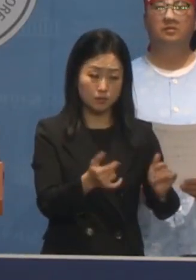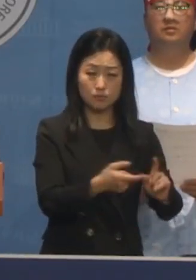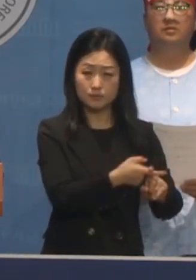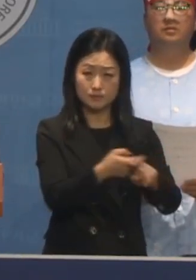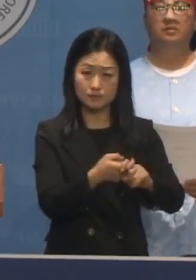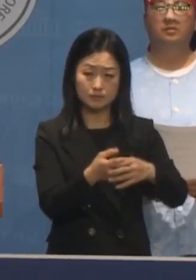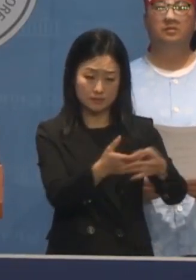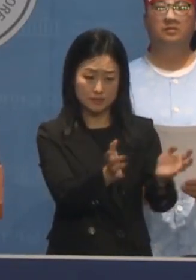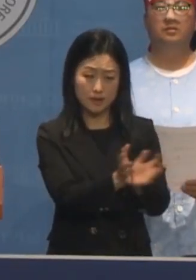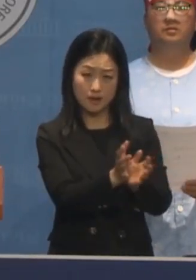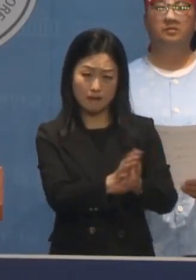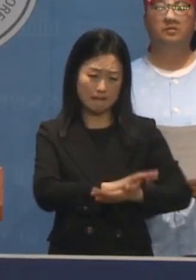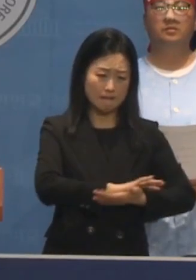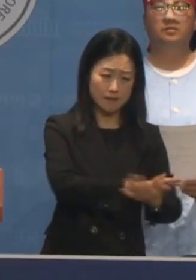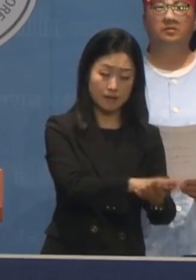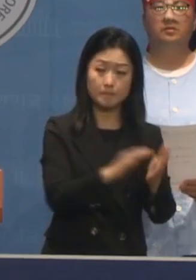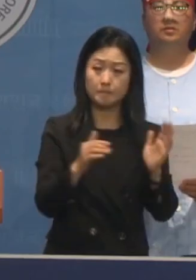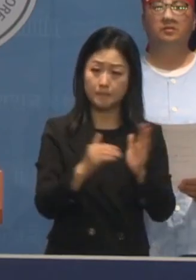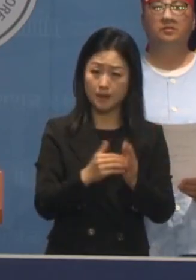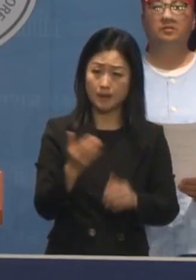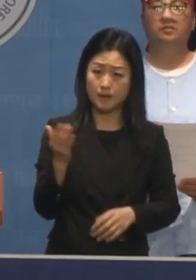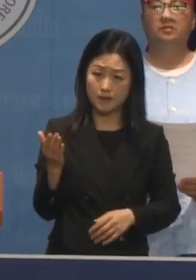눕혔다.